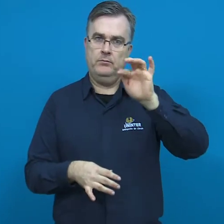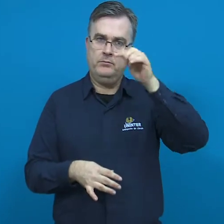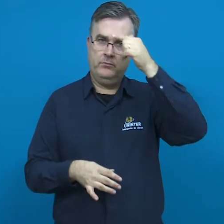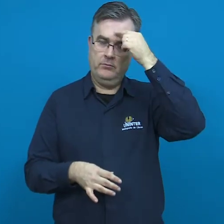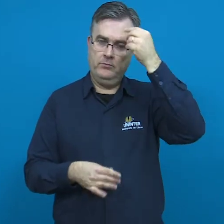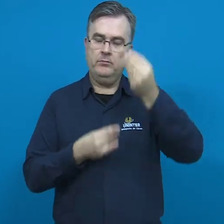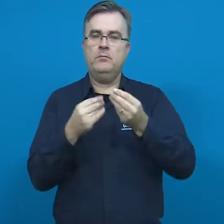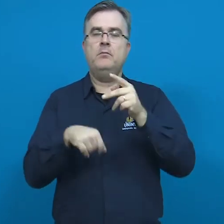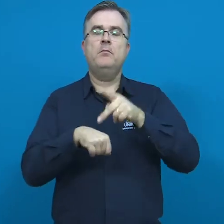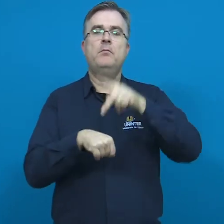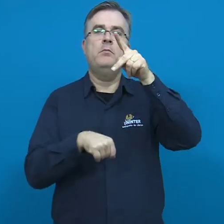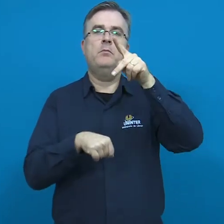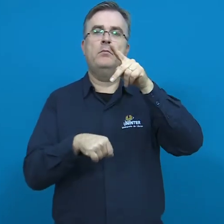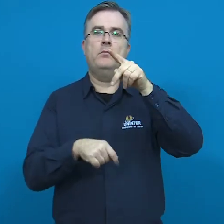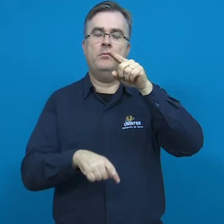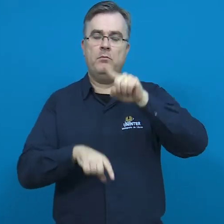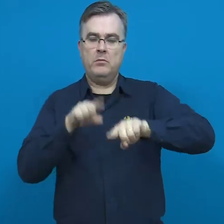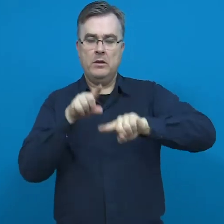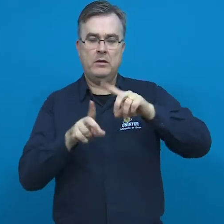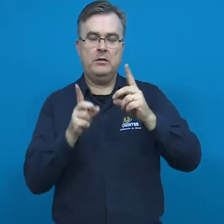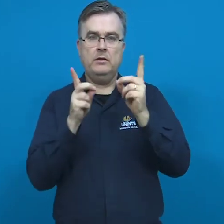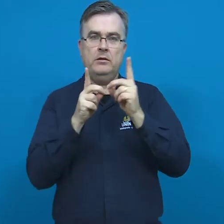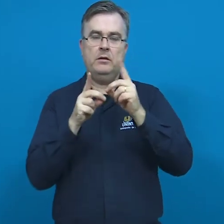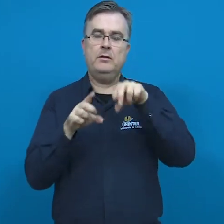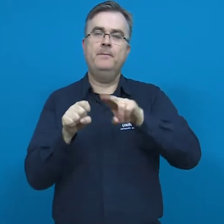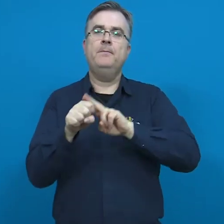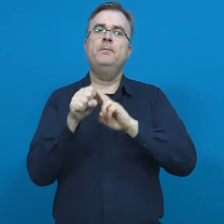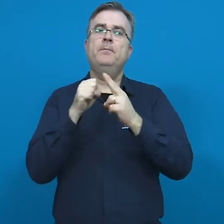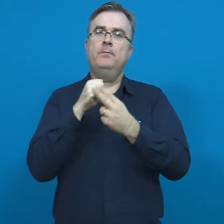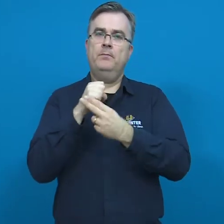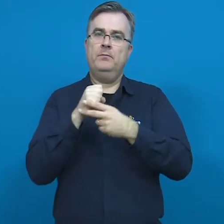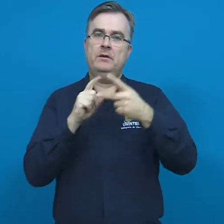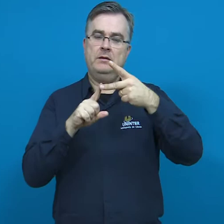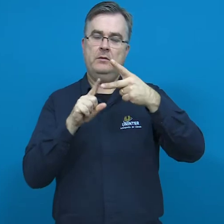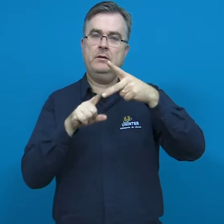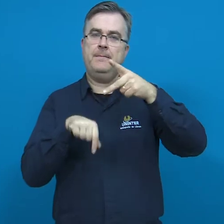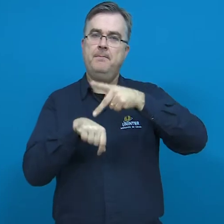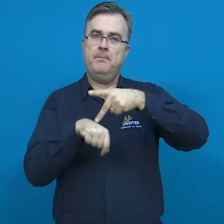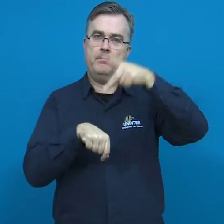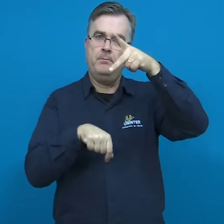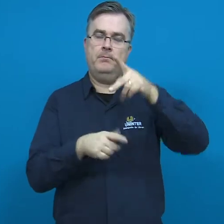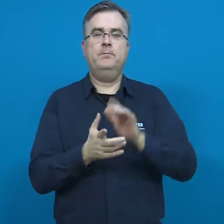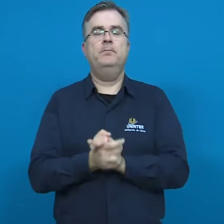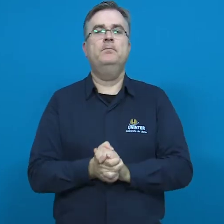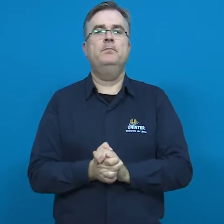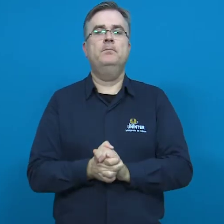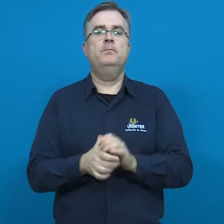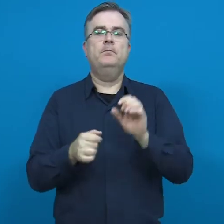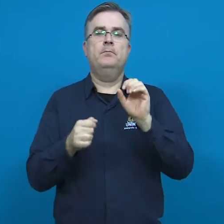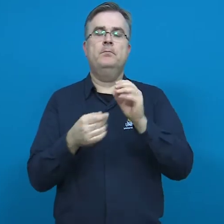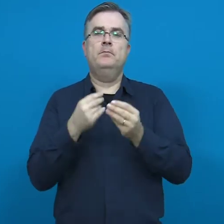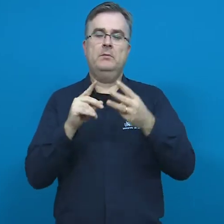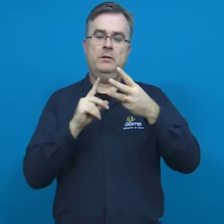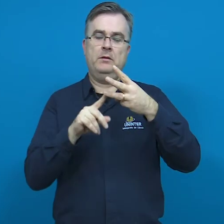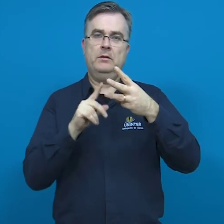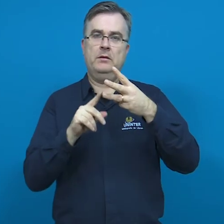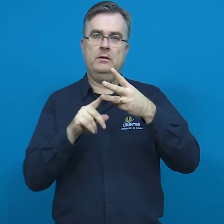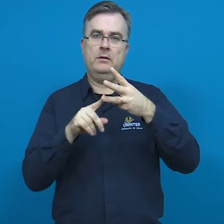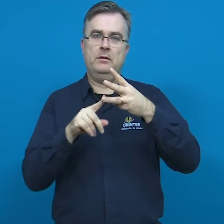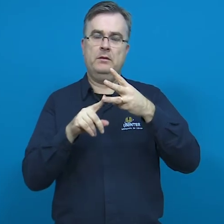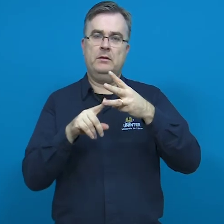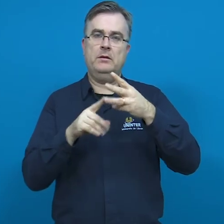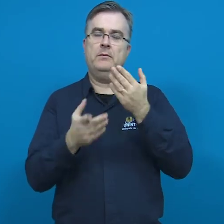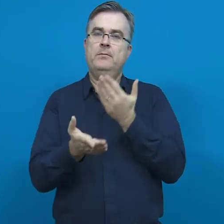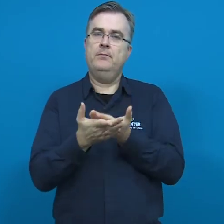faculdade, de uma pós em materiais didáticos aqui no Uninter, a segunda pós. E fiz uma